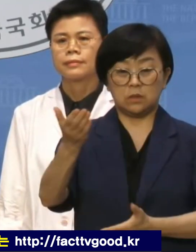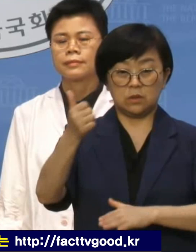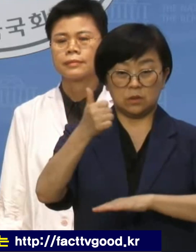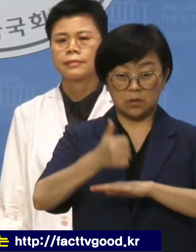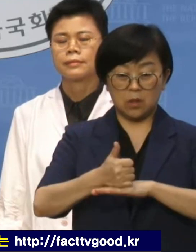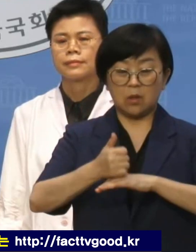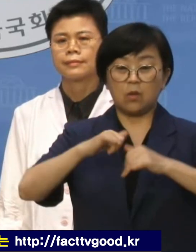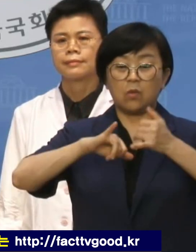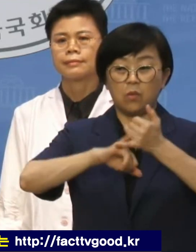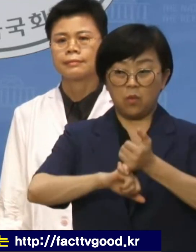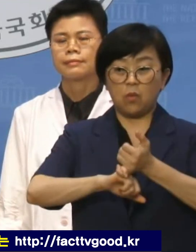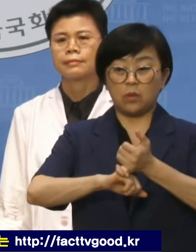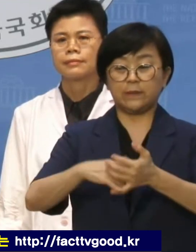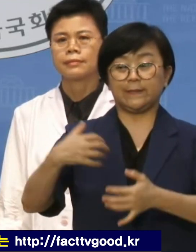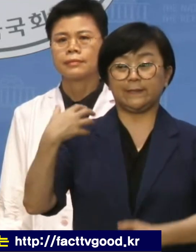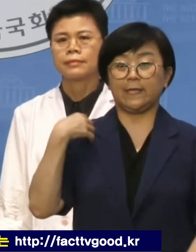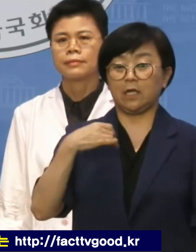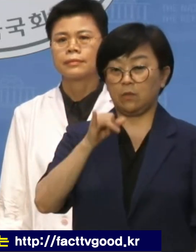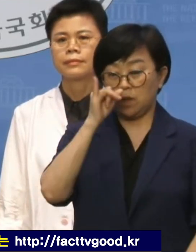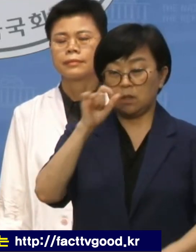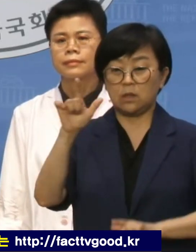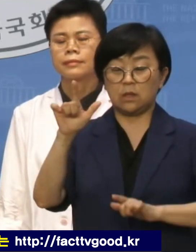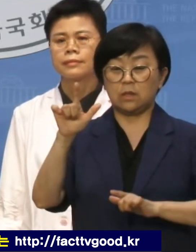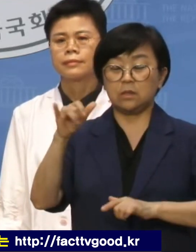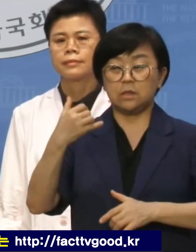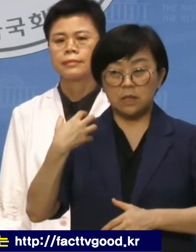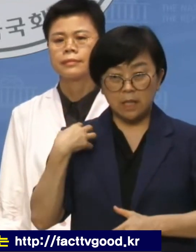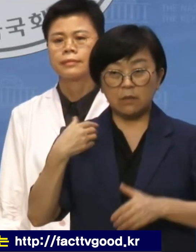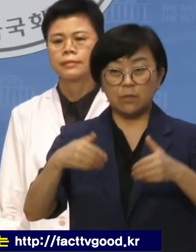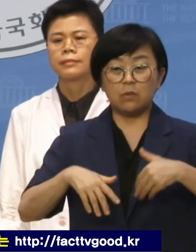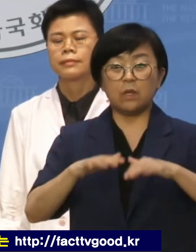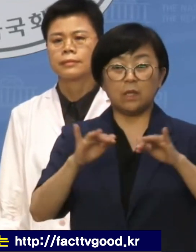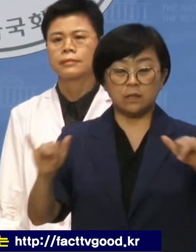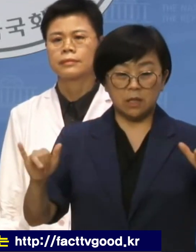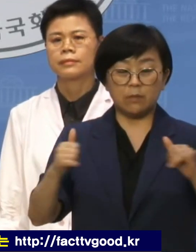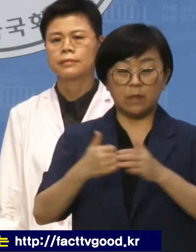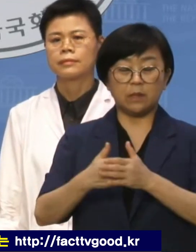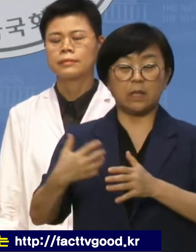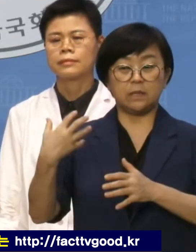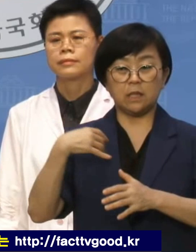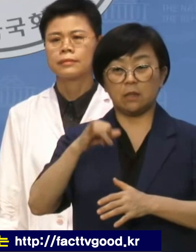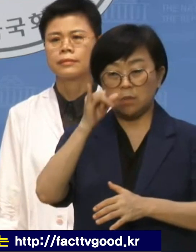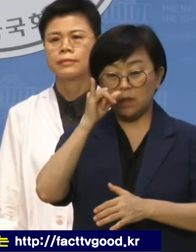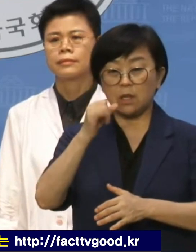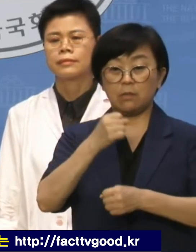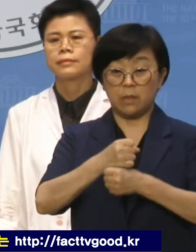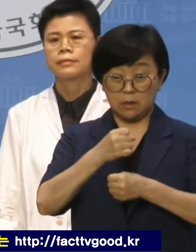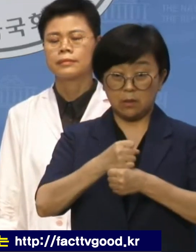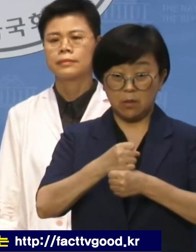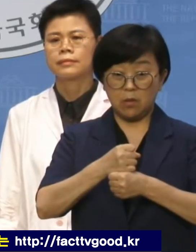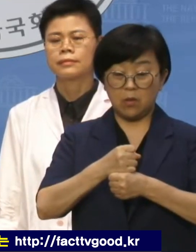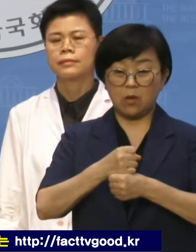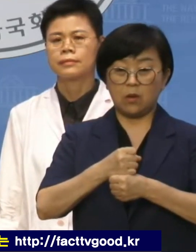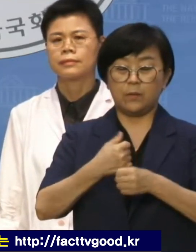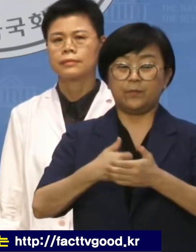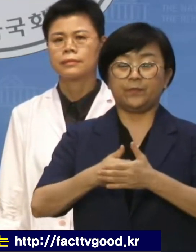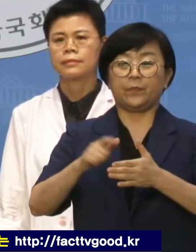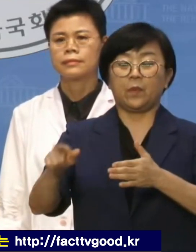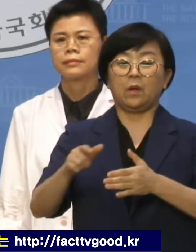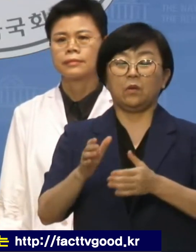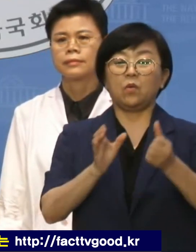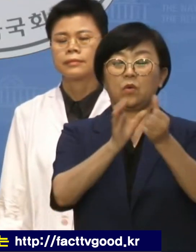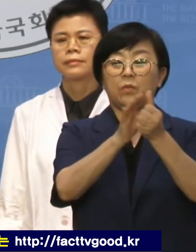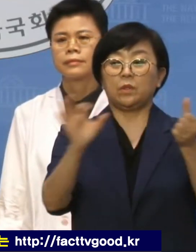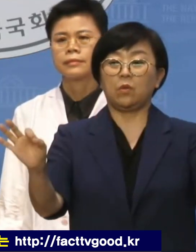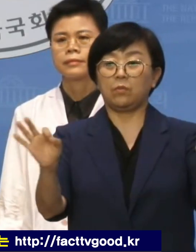반드시 책임져야 할 사람들에게 책임을 물을 것입니다. 만약 5종의 성과품을 받지 않고 용역비